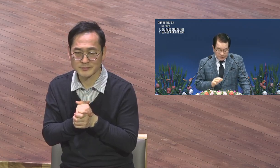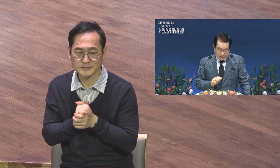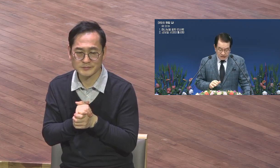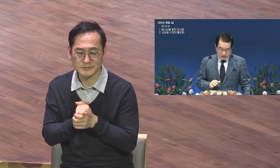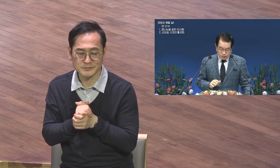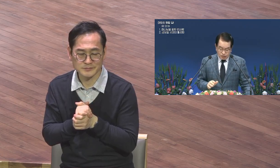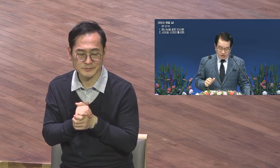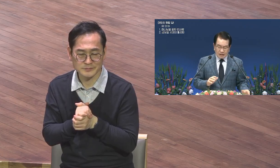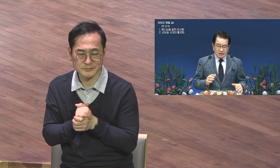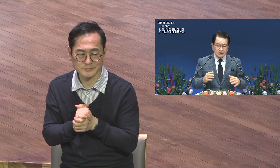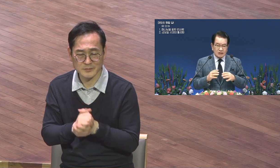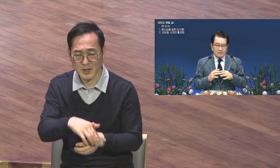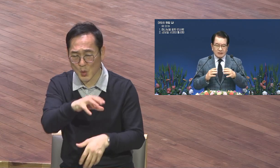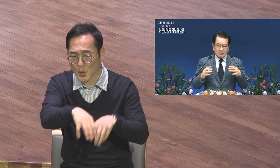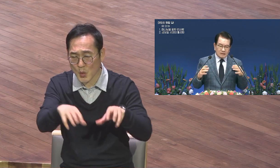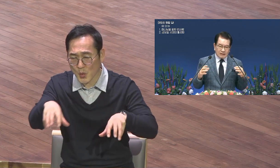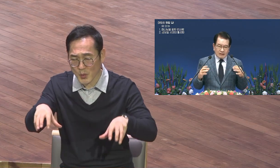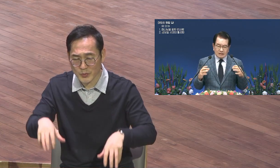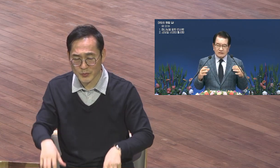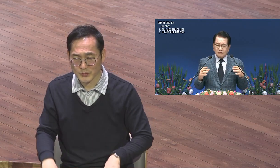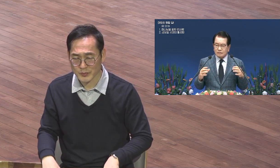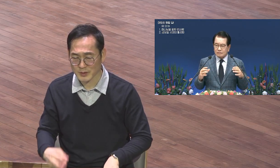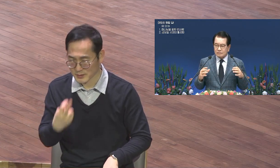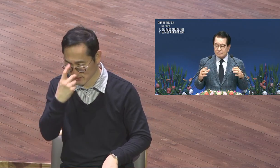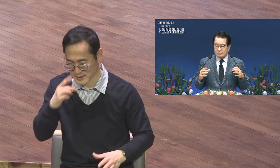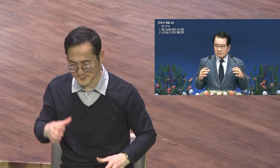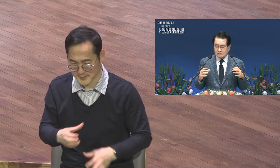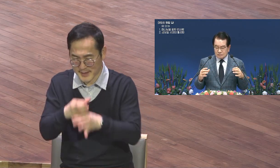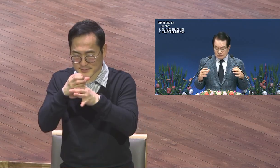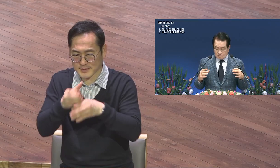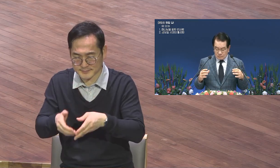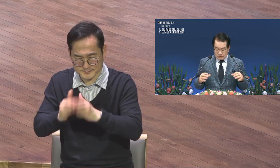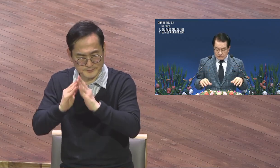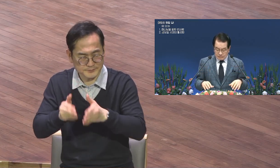자신의 삶의 현장에서 무너지지 않는 절대 망대를 싹 세우는